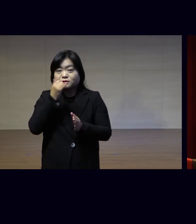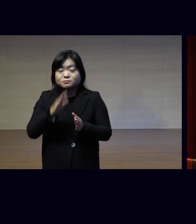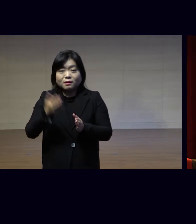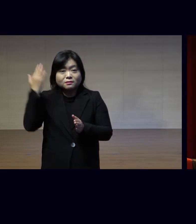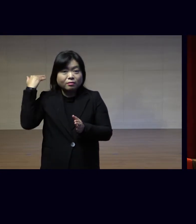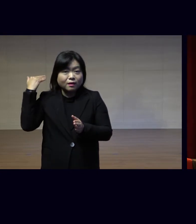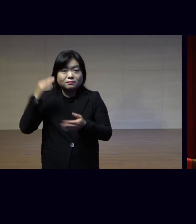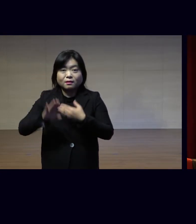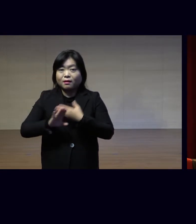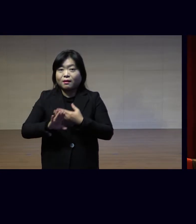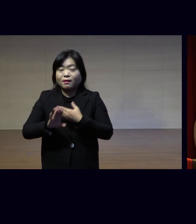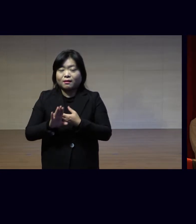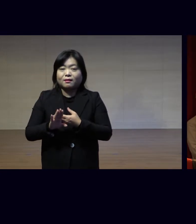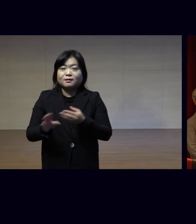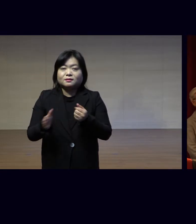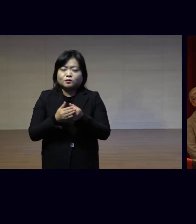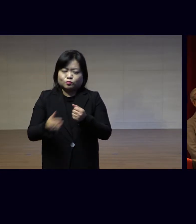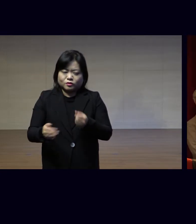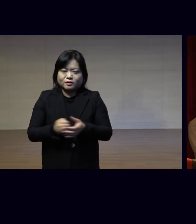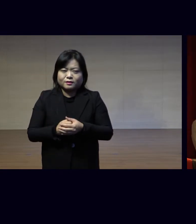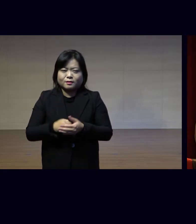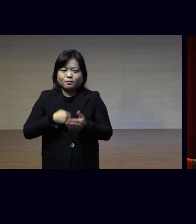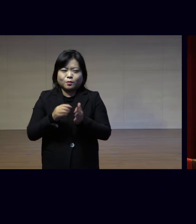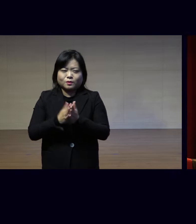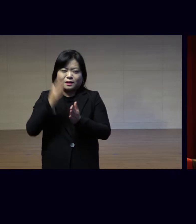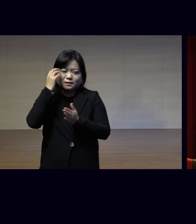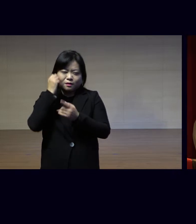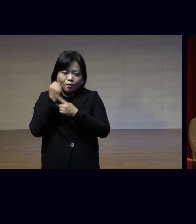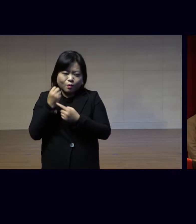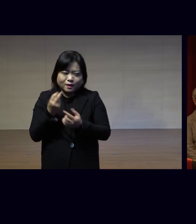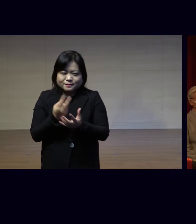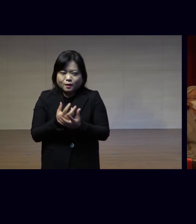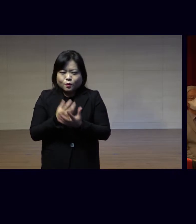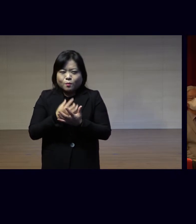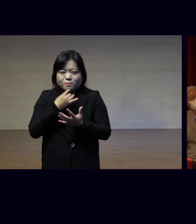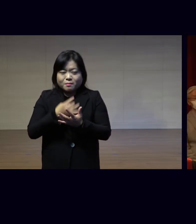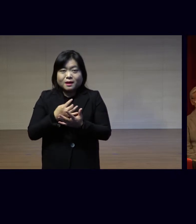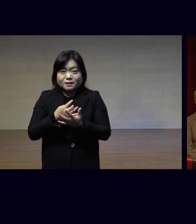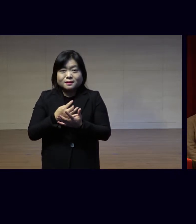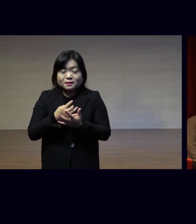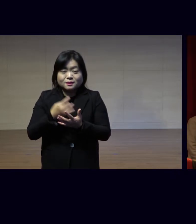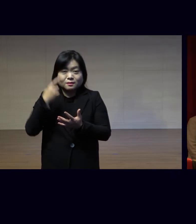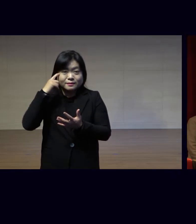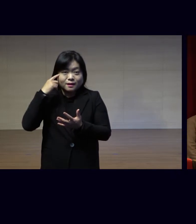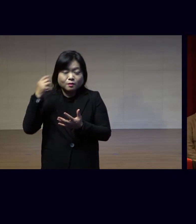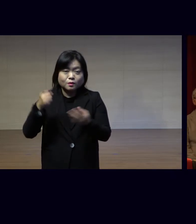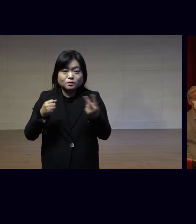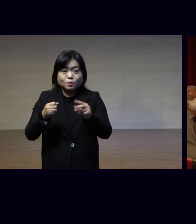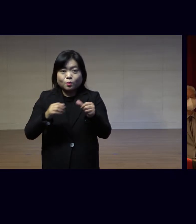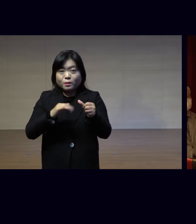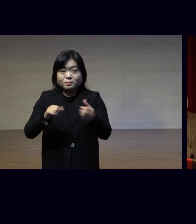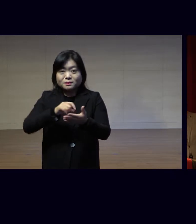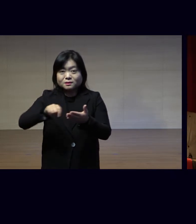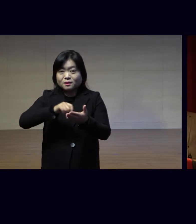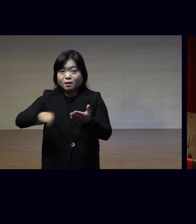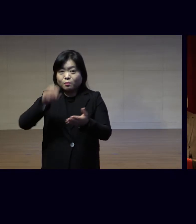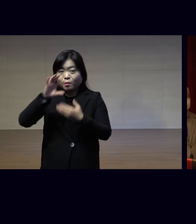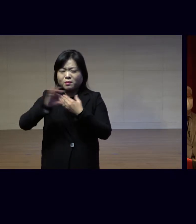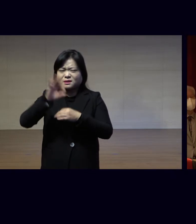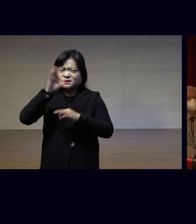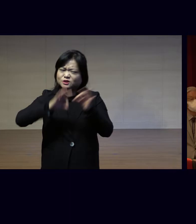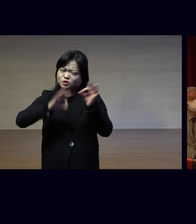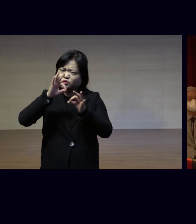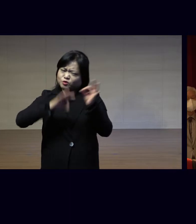그것도 그 당시에 그것도 아닌 것 같고 본인의 기억과 자료에 의존해서 2,500명의 사람을 쓰다 보면은 조금 뭐 실수 같은